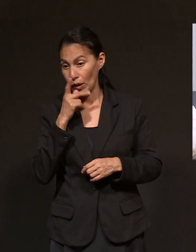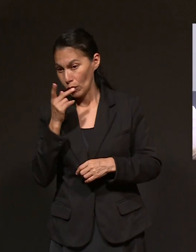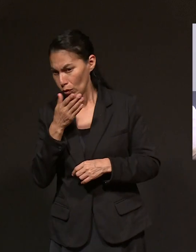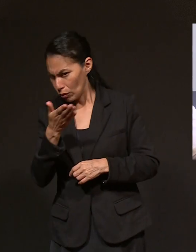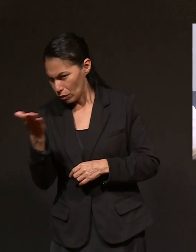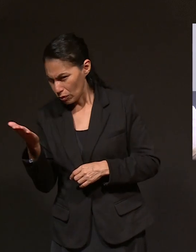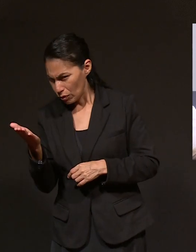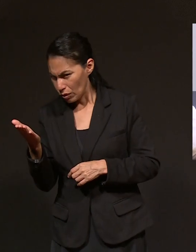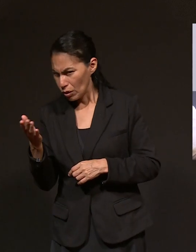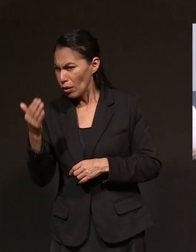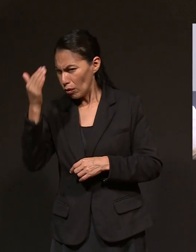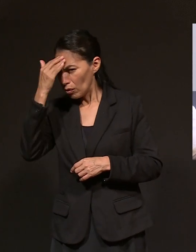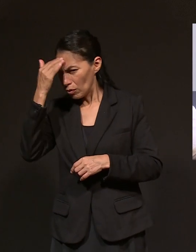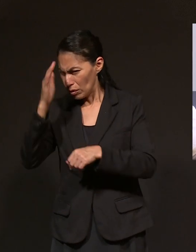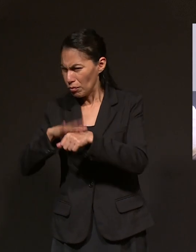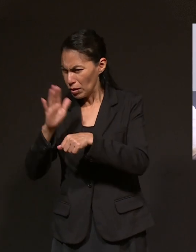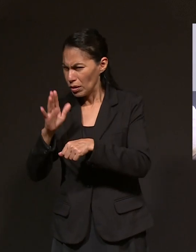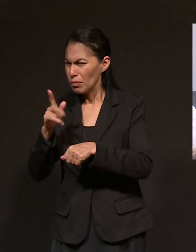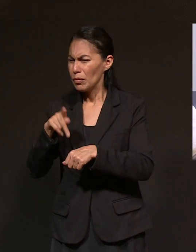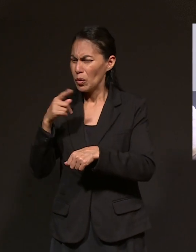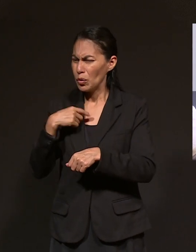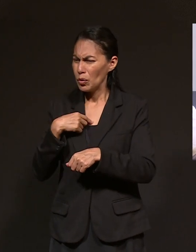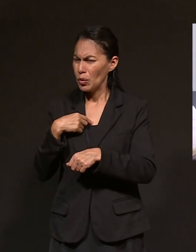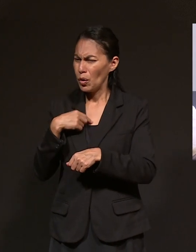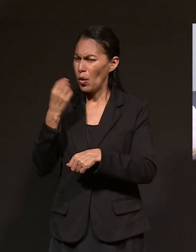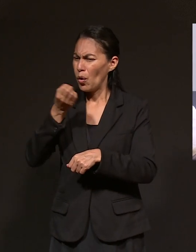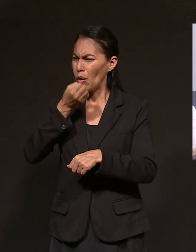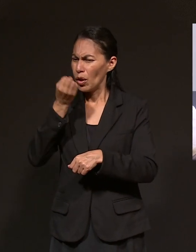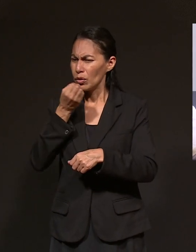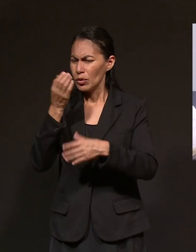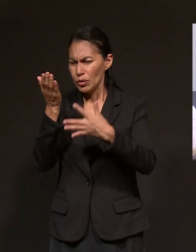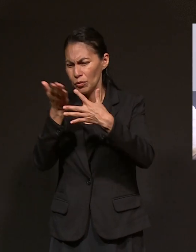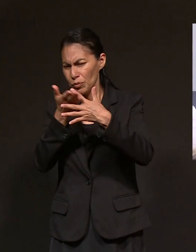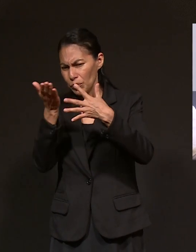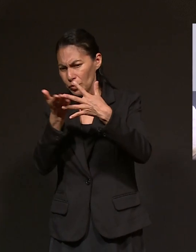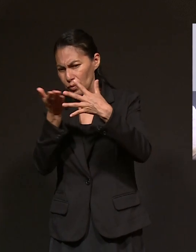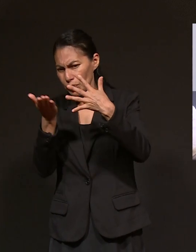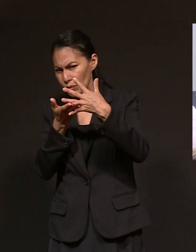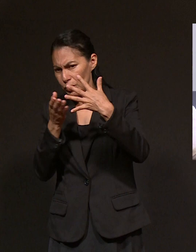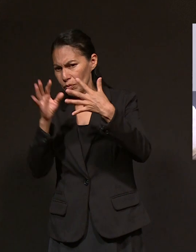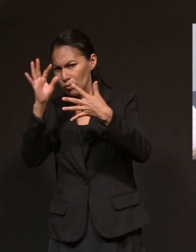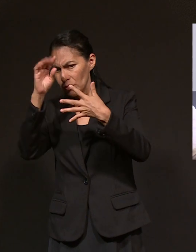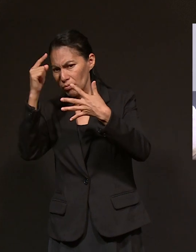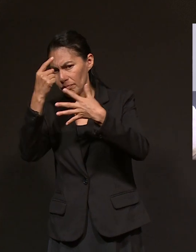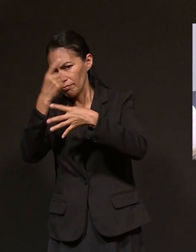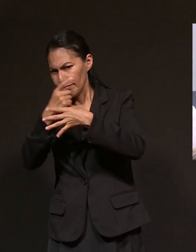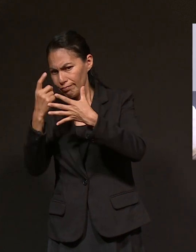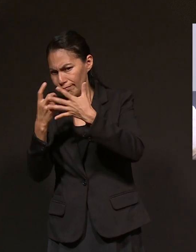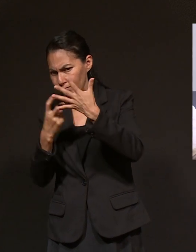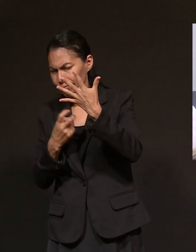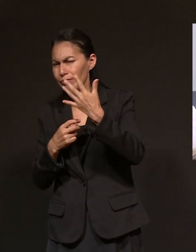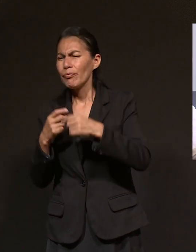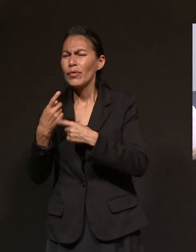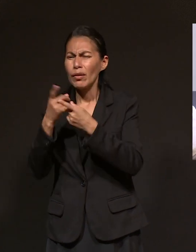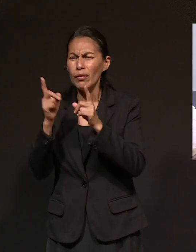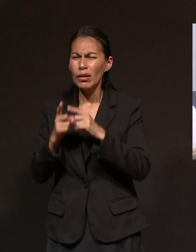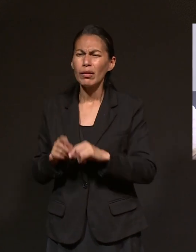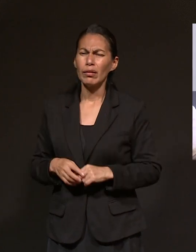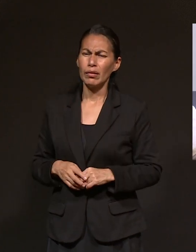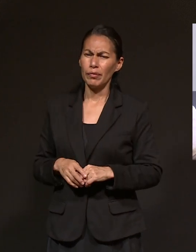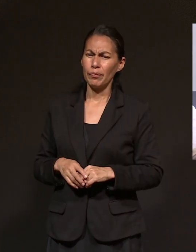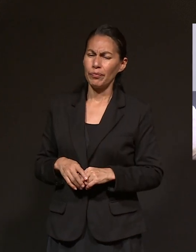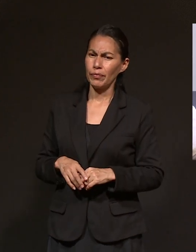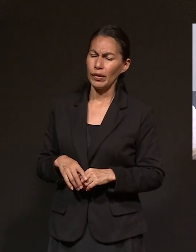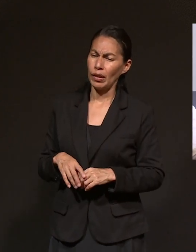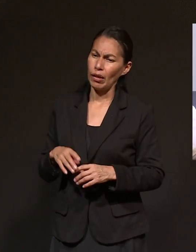mayor conocimiento, pero yo he aprendido a clasificar las oraciones. Cuéntanos. Porque, pues, de pequeño a veces uno